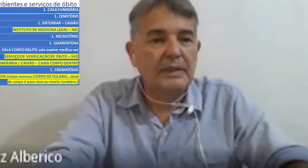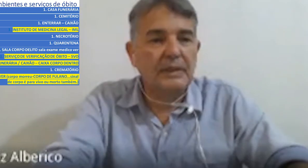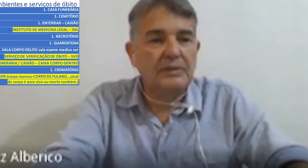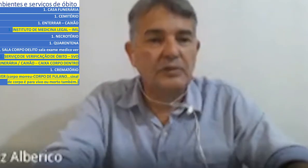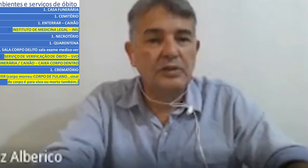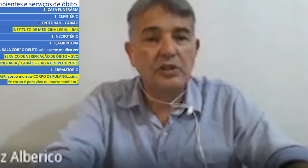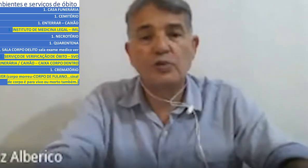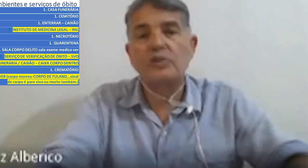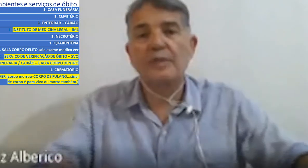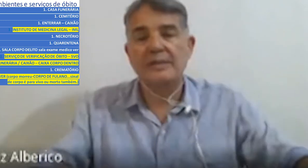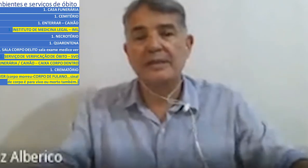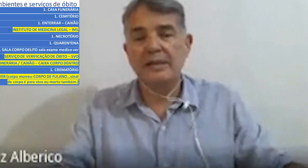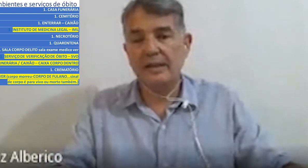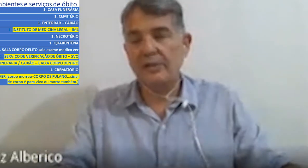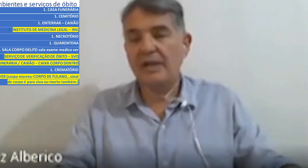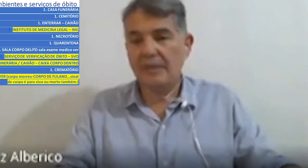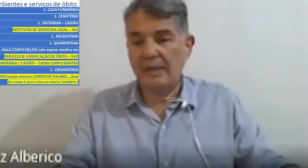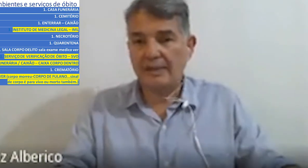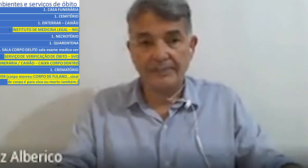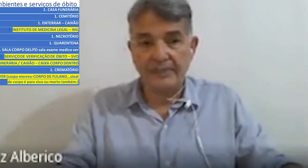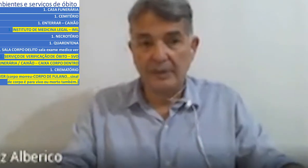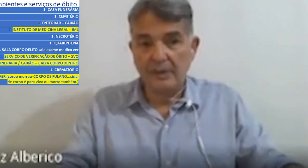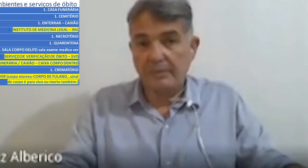Enterrar, Instituto de Medicina Legal, IML. Bem,